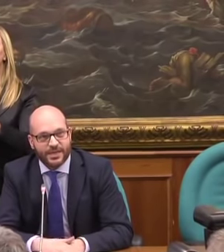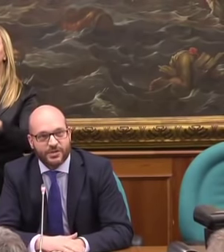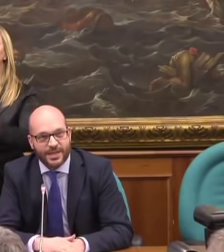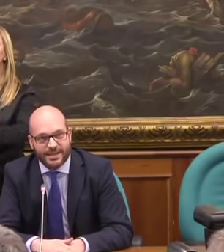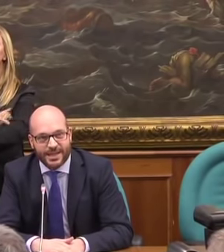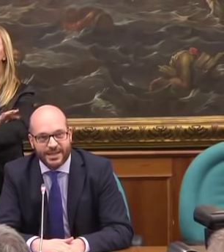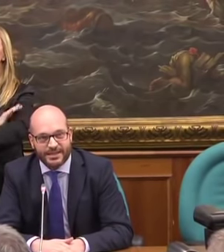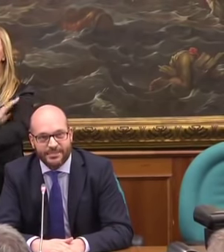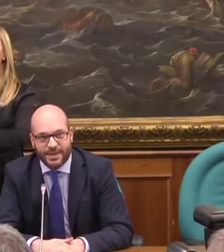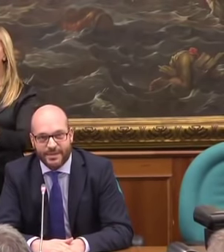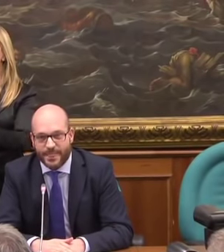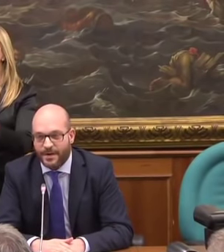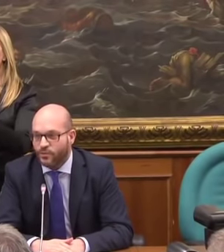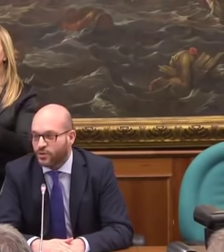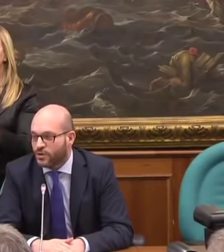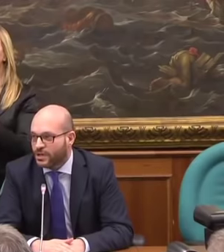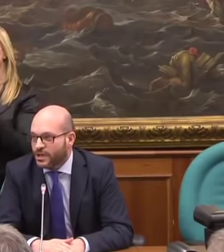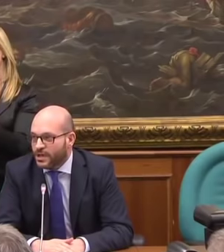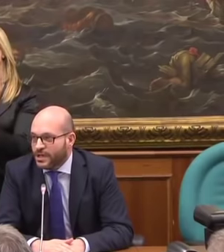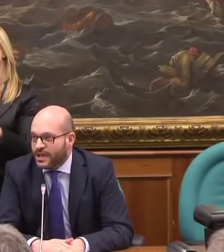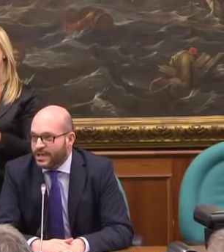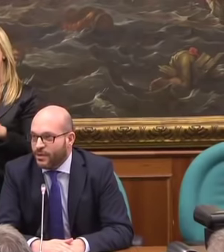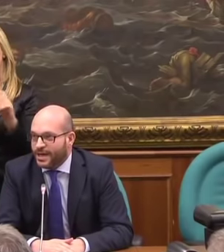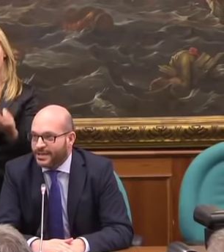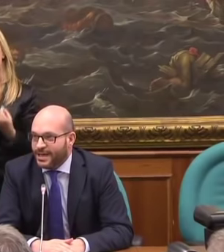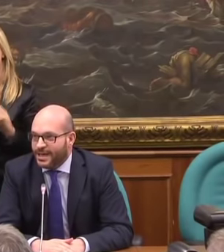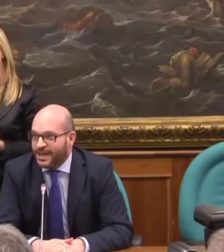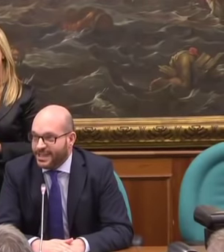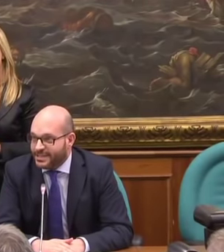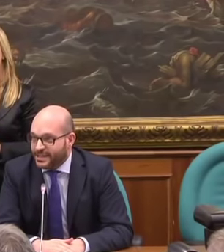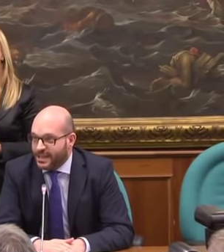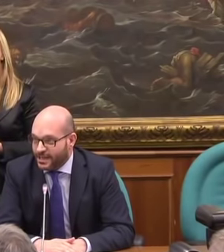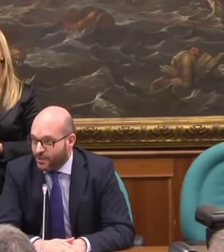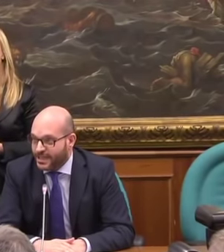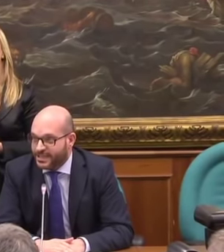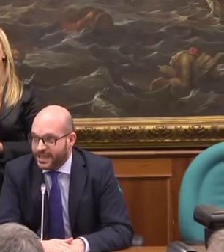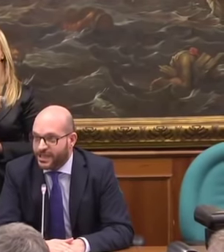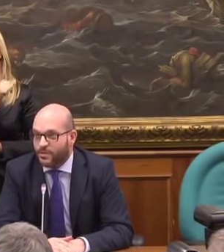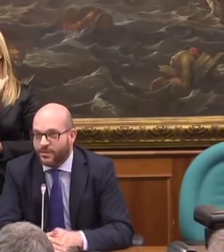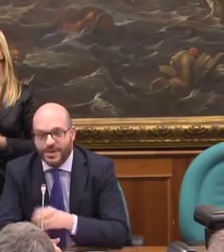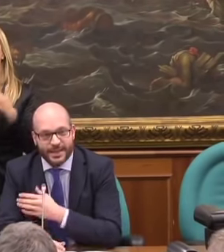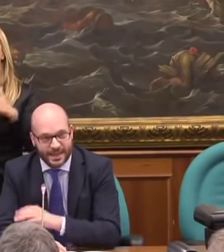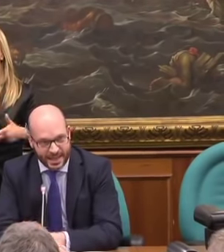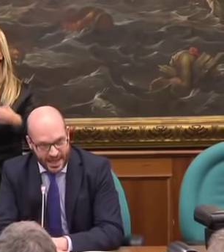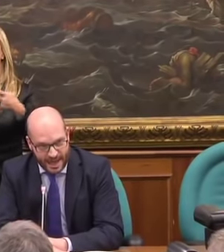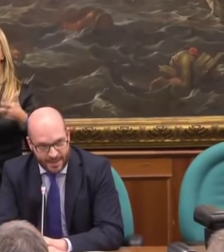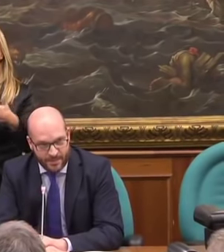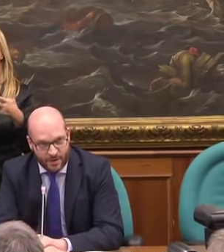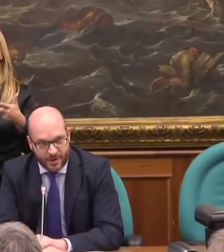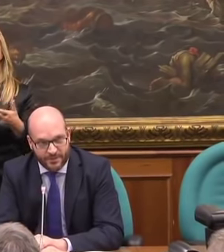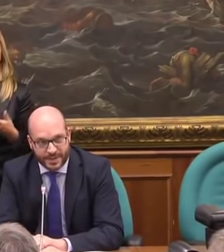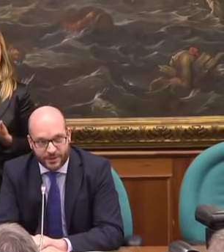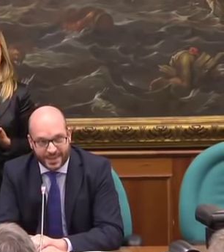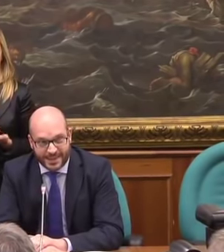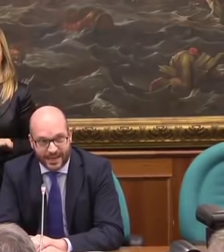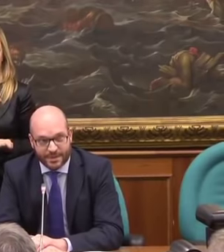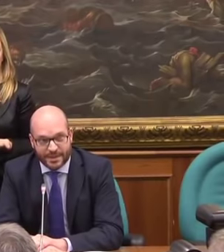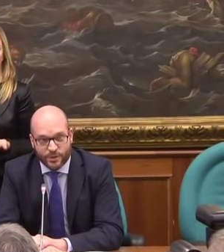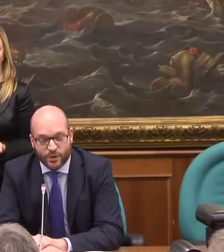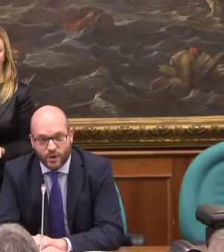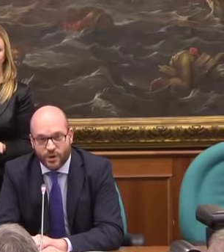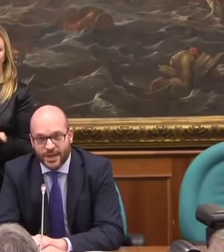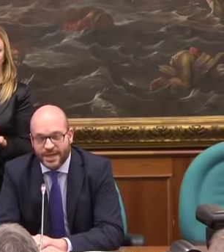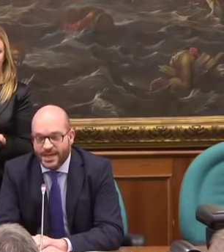che il Ministro Bonitari ha sempre avuto, che riguarda Alice, la lingua dei segni. Come vedete abbiamo fatto